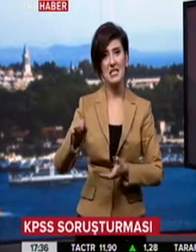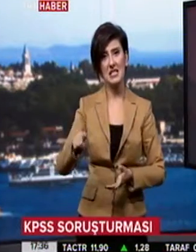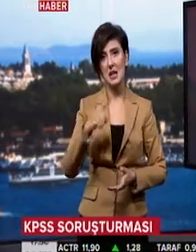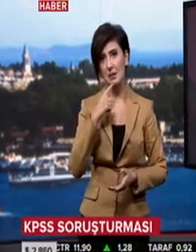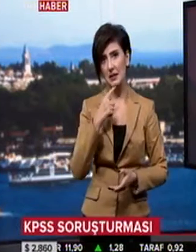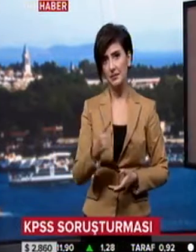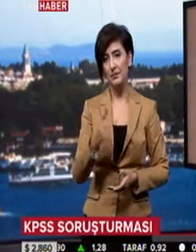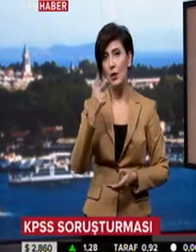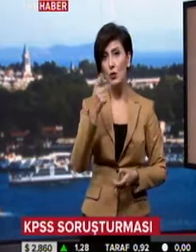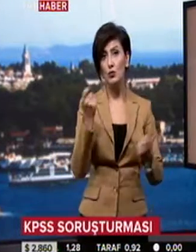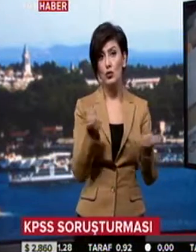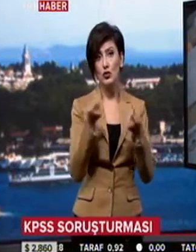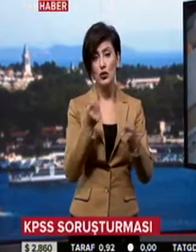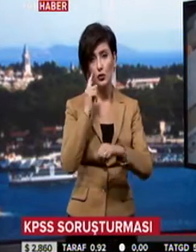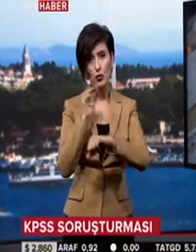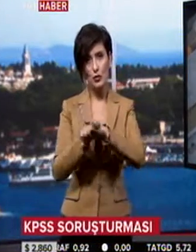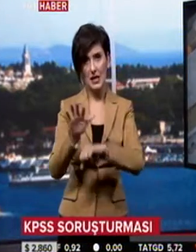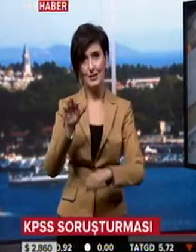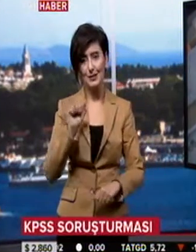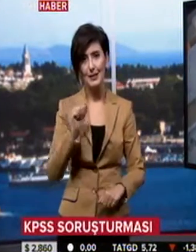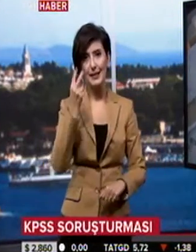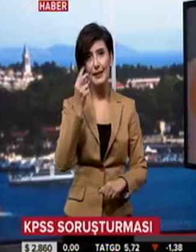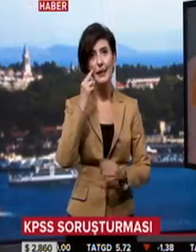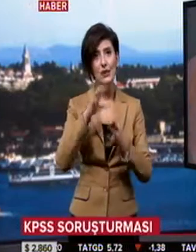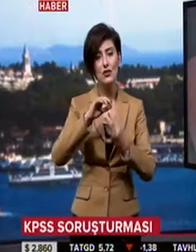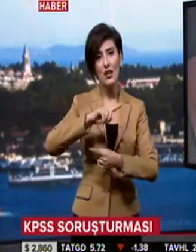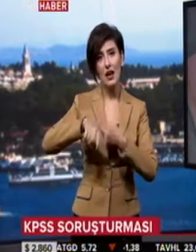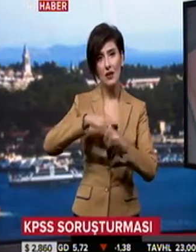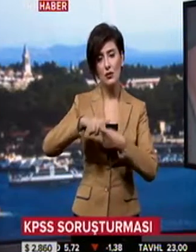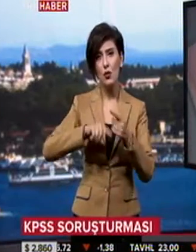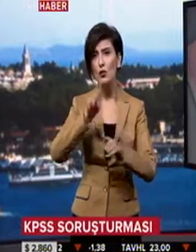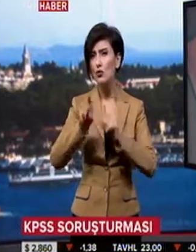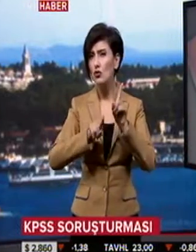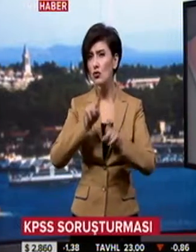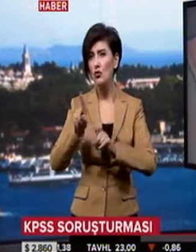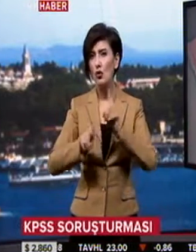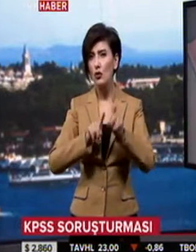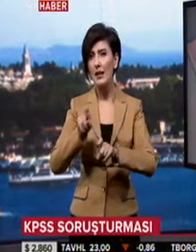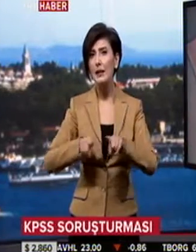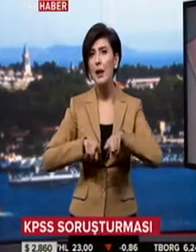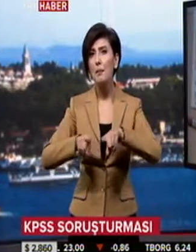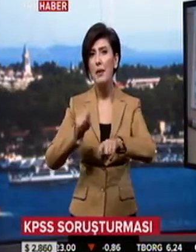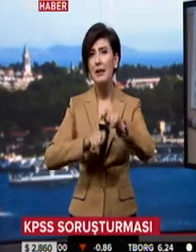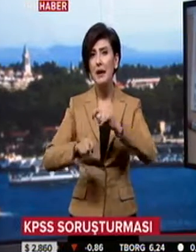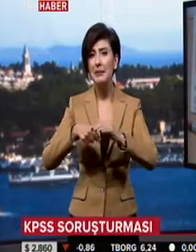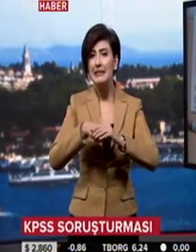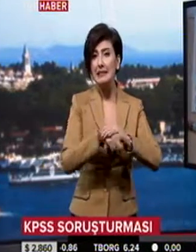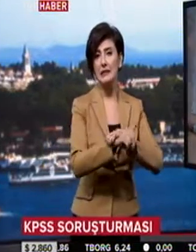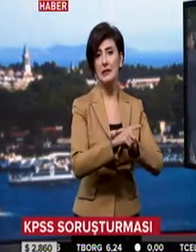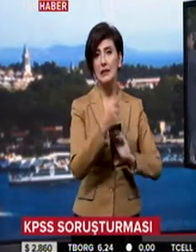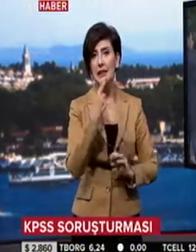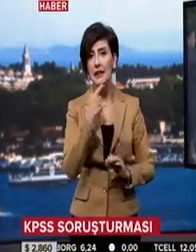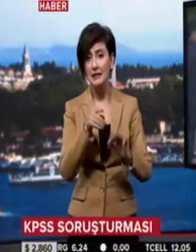baskın düzenlendi. 3 çalışan gözaltına alındı, 2 kişi ise aranıyor. Soruların paralel